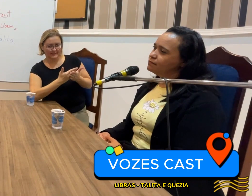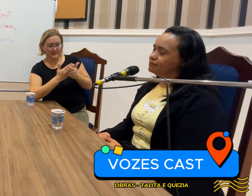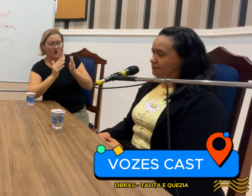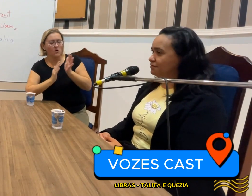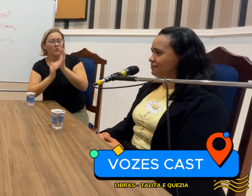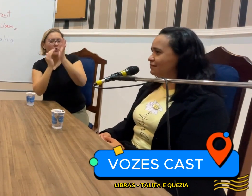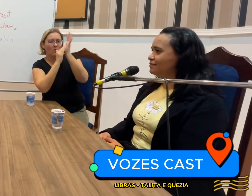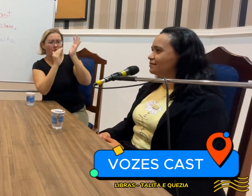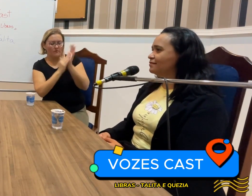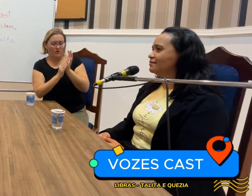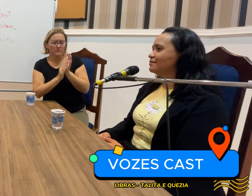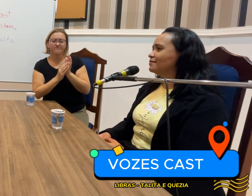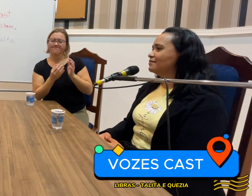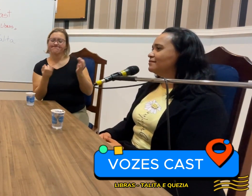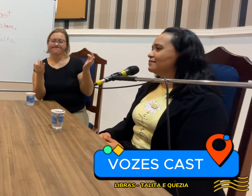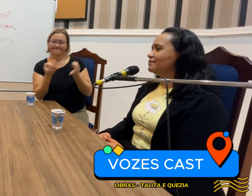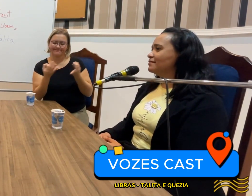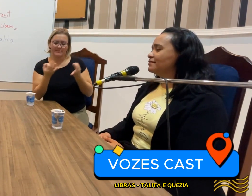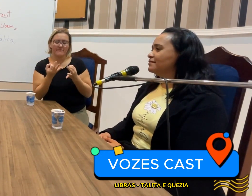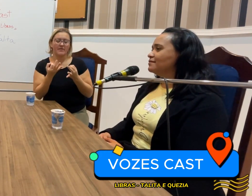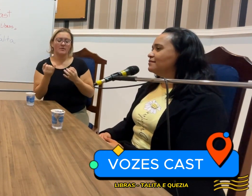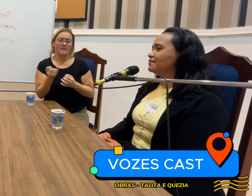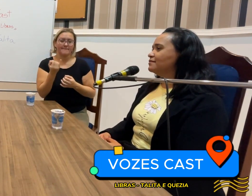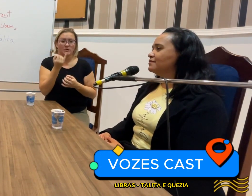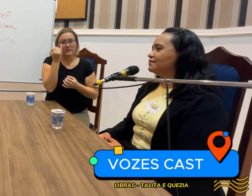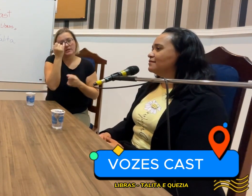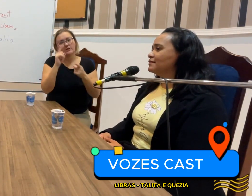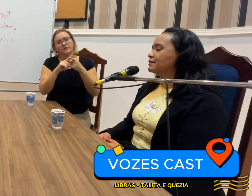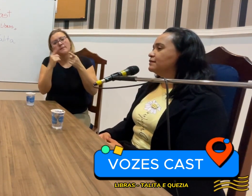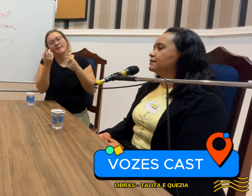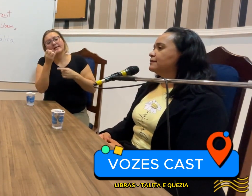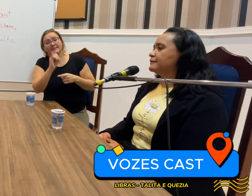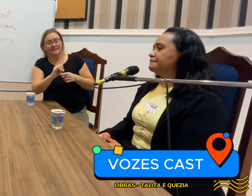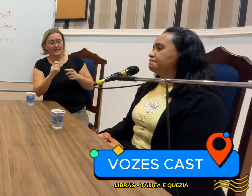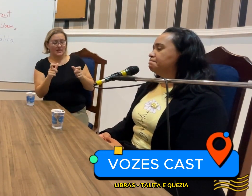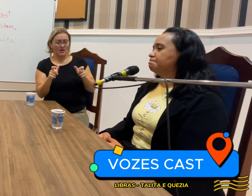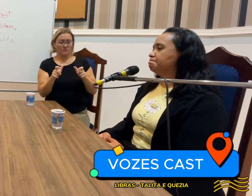pequeno grupo, eles estão ali sendo assistidos, sendo